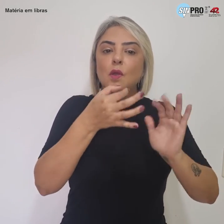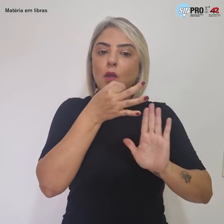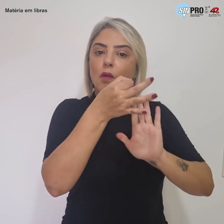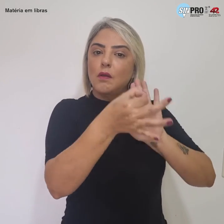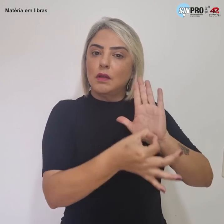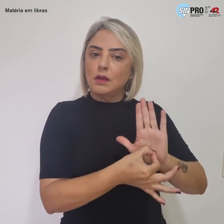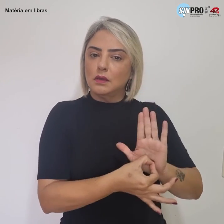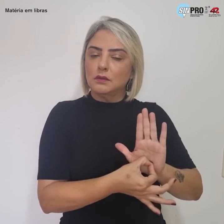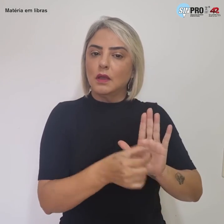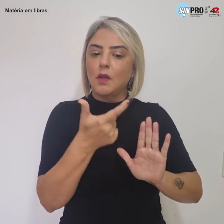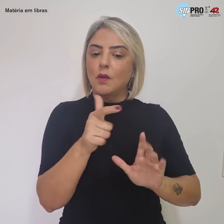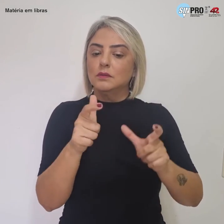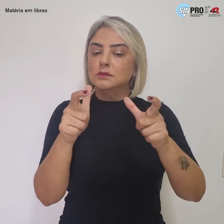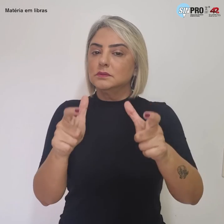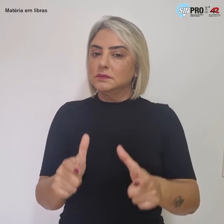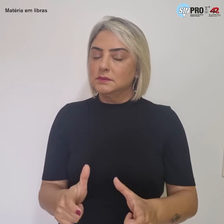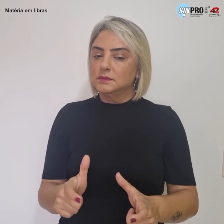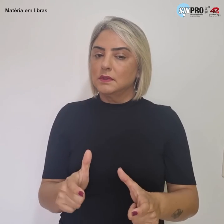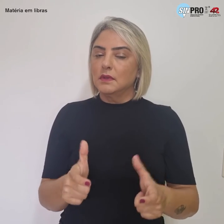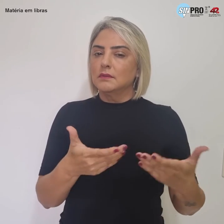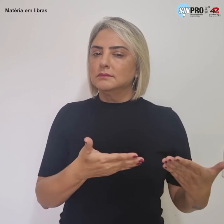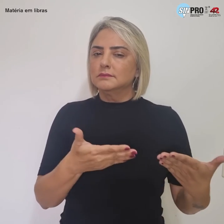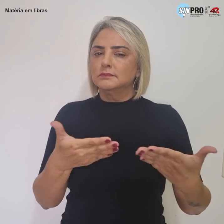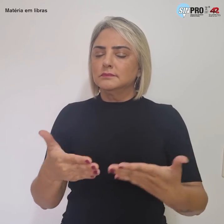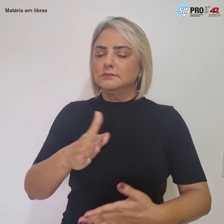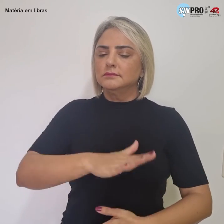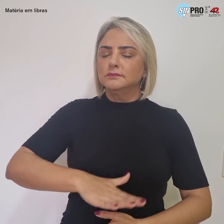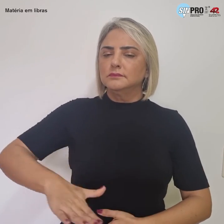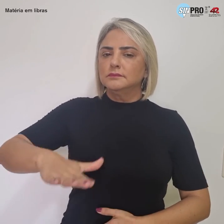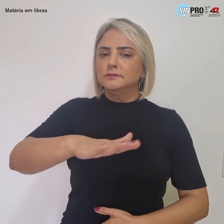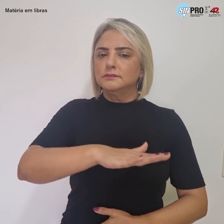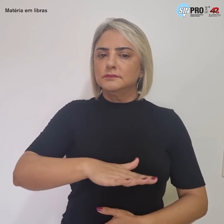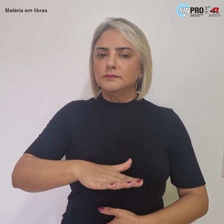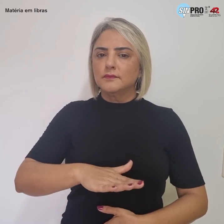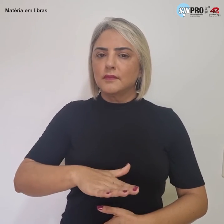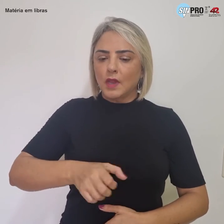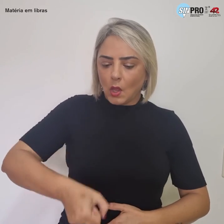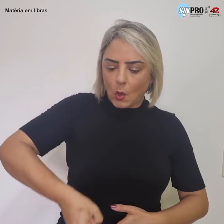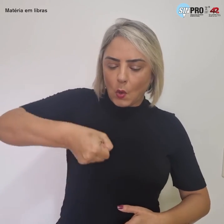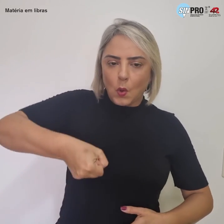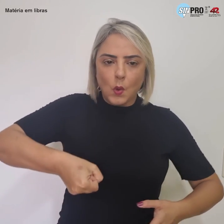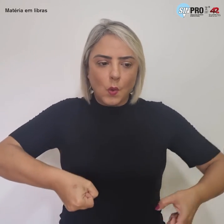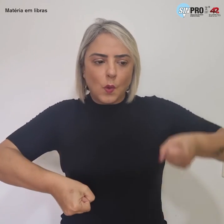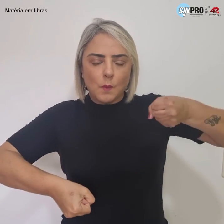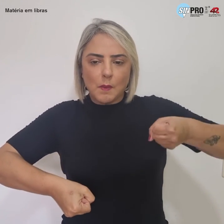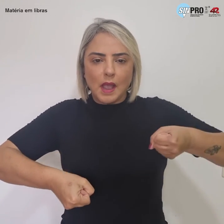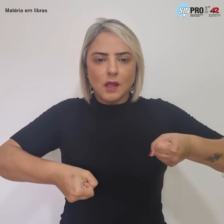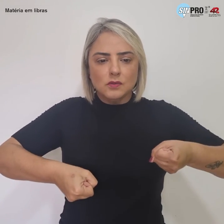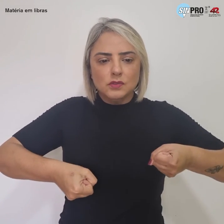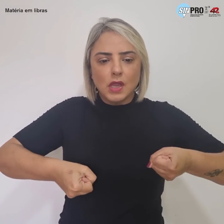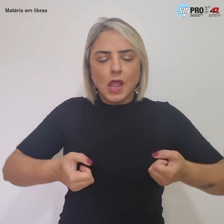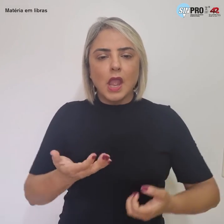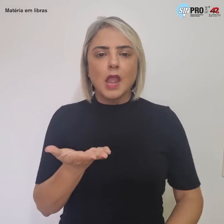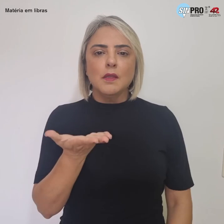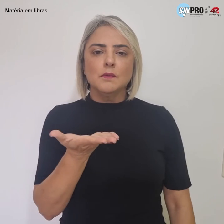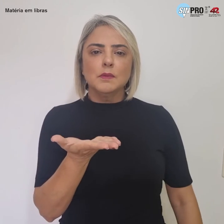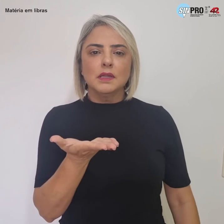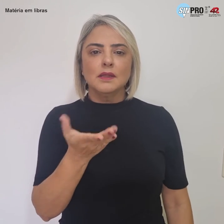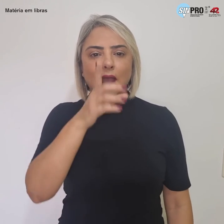Outra instalação trazia um ambiente com baldes e uma bandeja amarela e o prato azul da